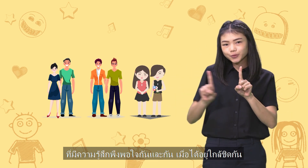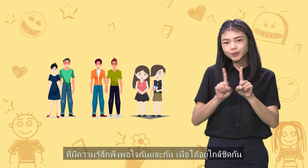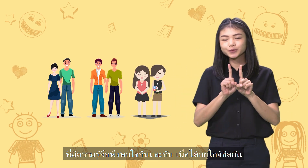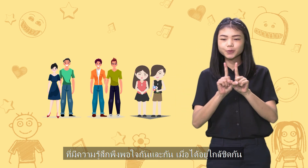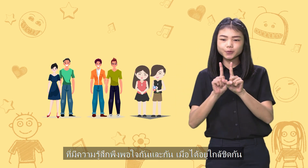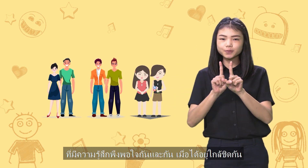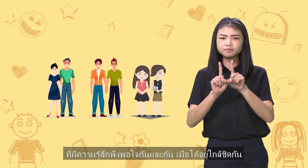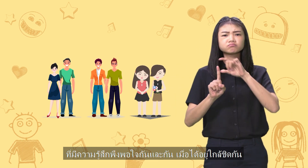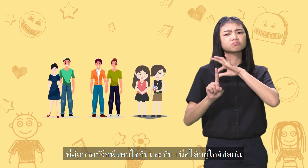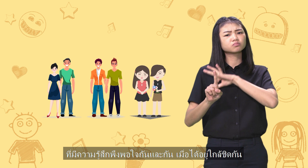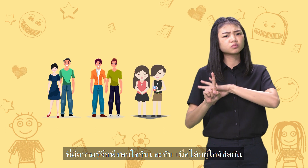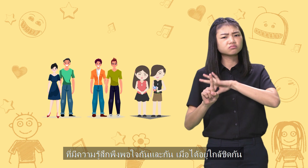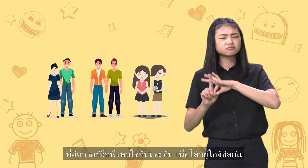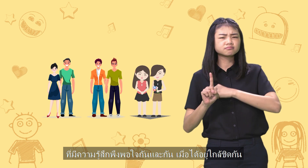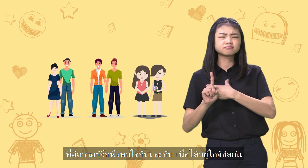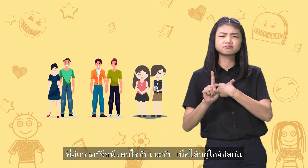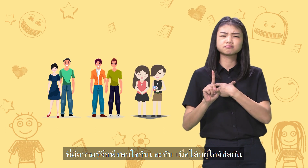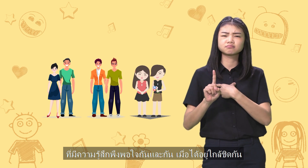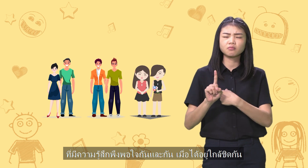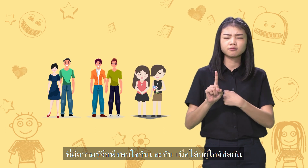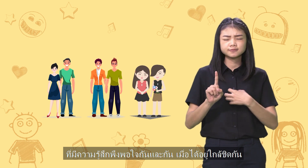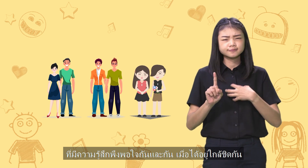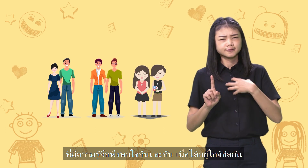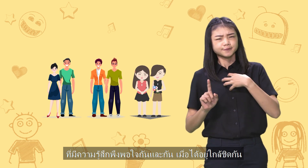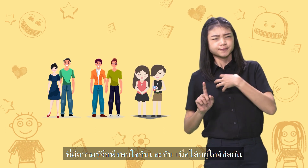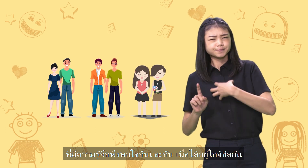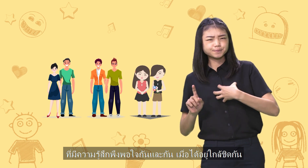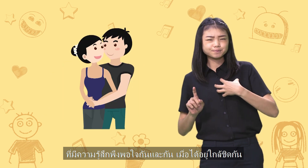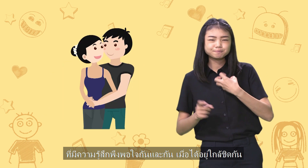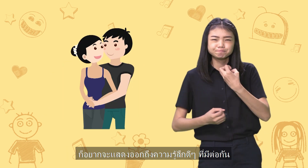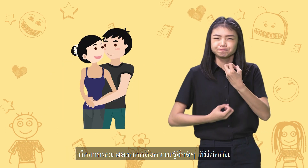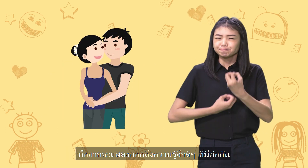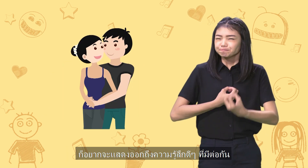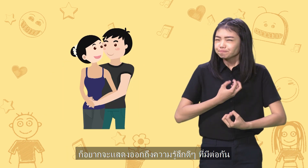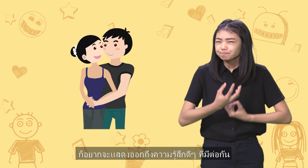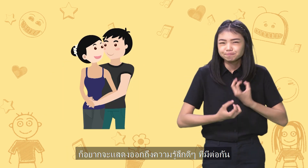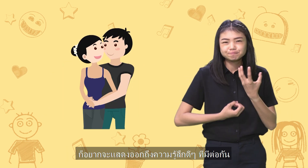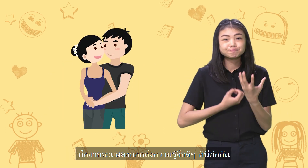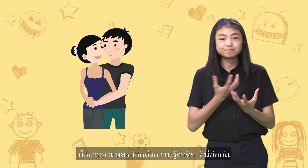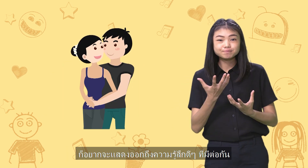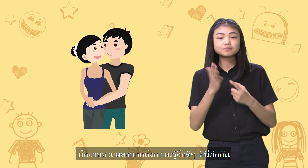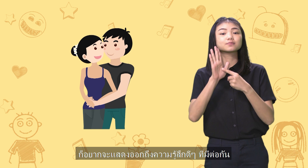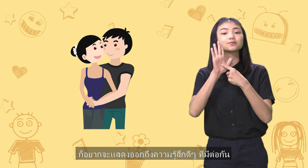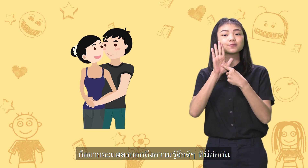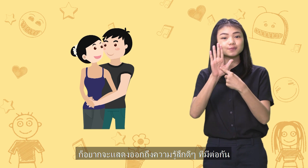รู้สึกพึงพอใจกันและกันเมื่อได้อยู่ใกล้ชิดกันก็อยากจะแสดงออกถึงความรู้สึกดีๆที่มี